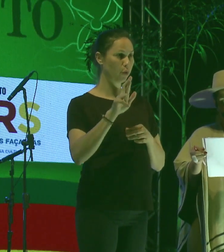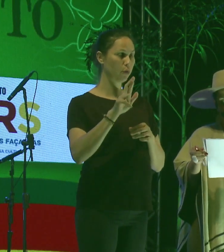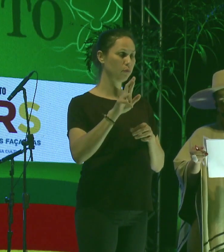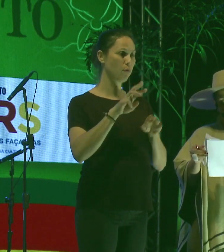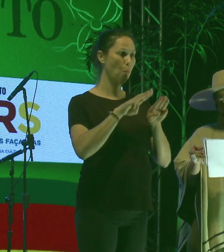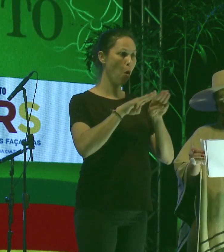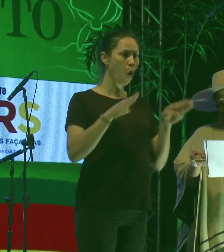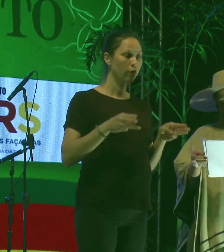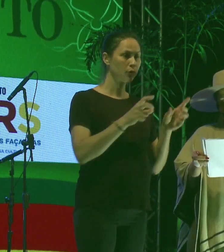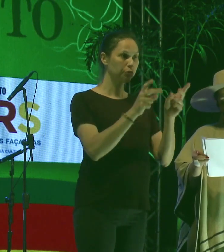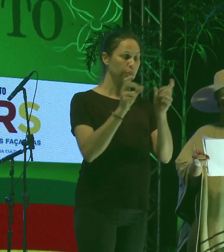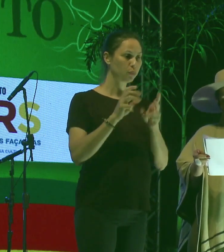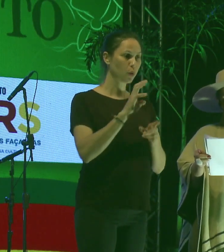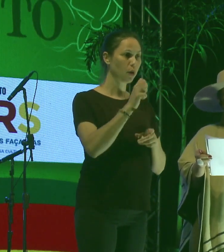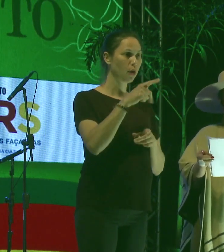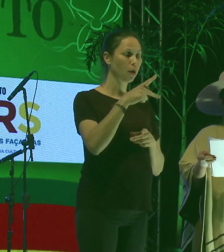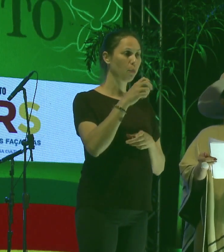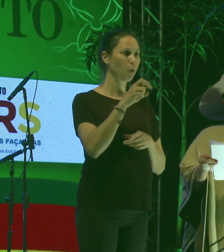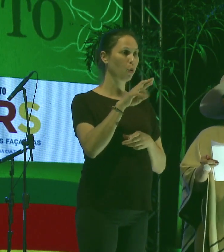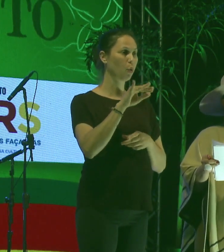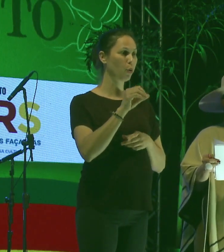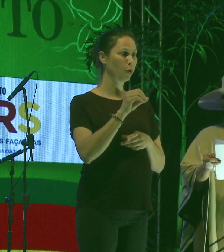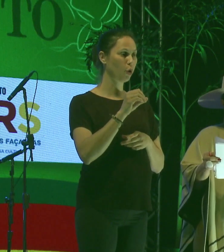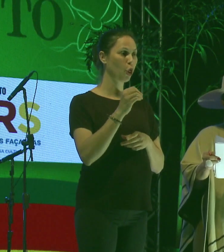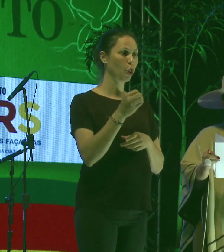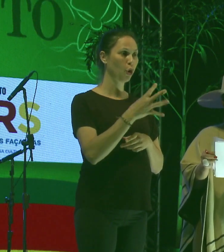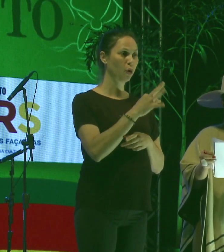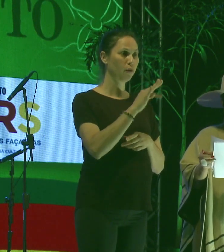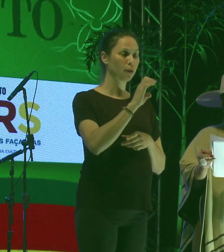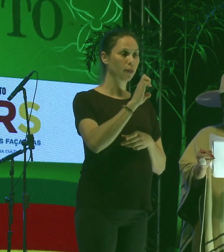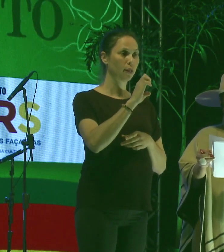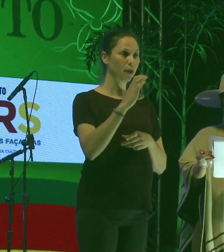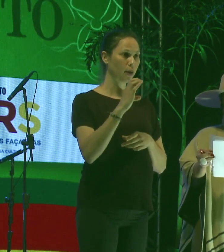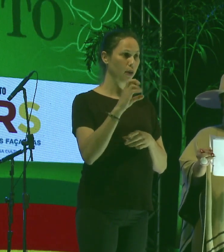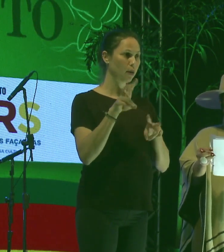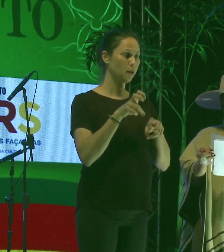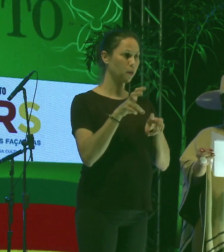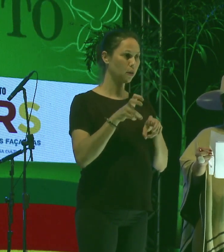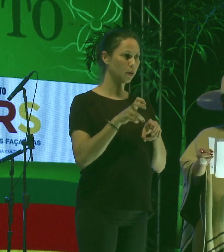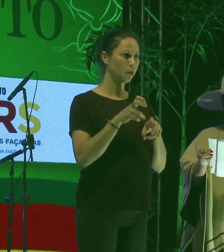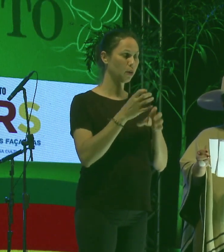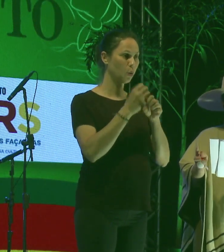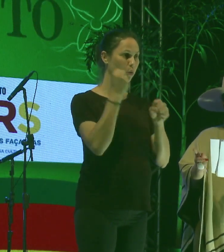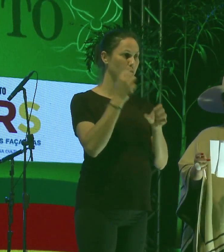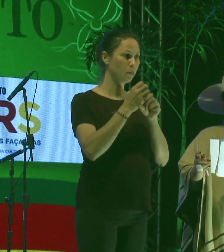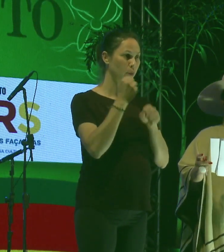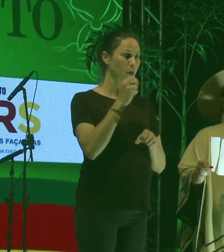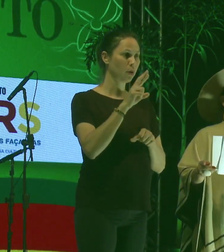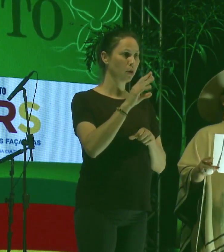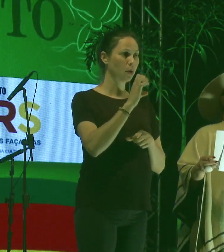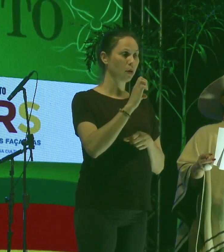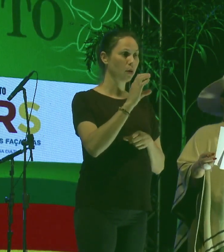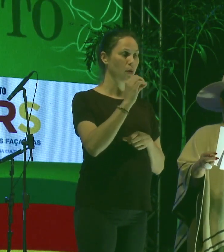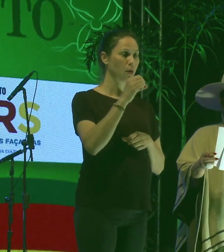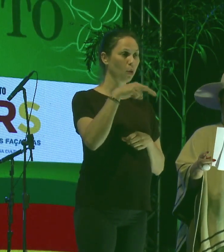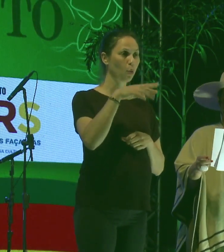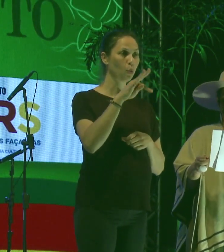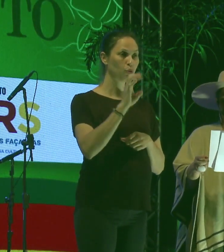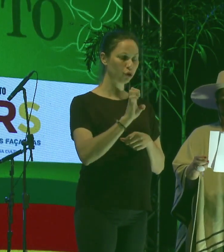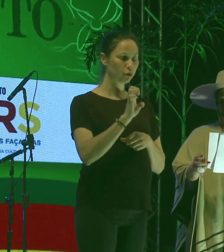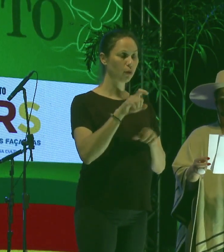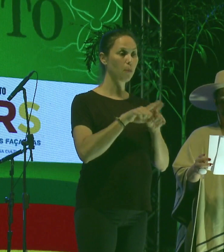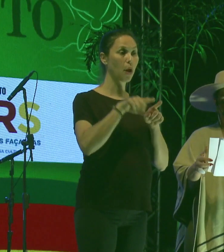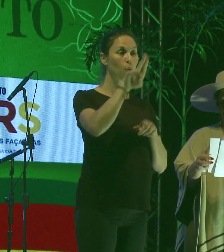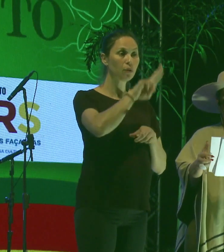Empório 4 Gauchos. Nova Tec Agro. Perconte Contabilidade e Assessoria. E Universidade Regional